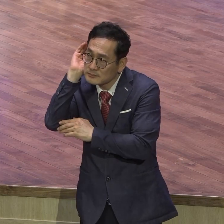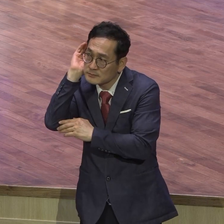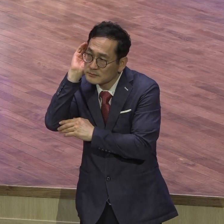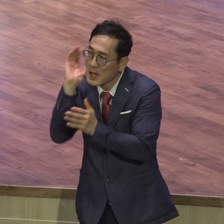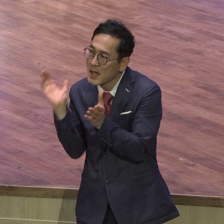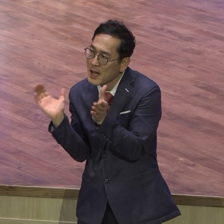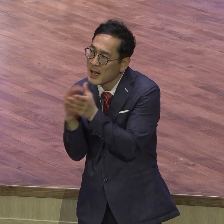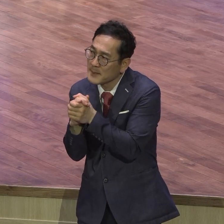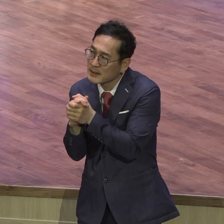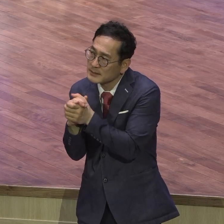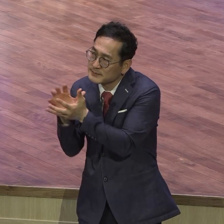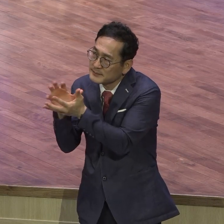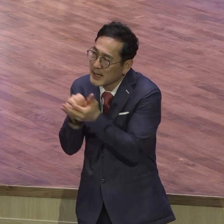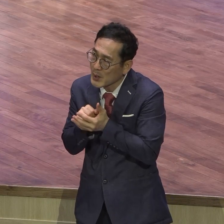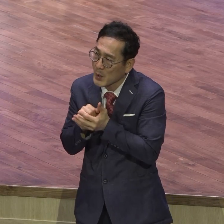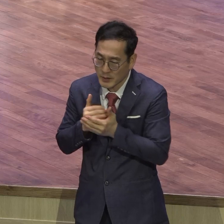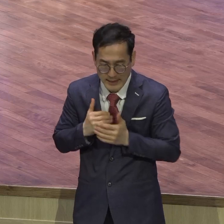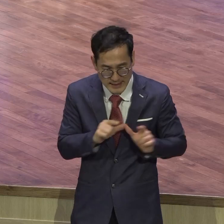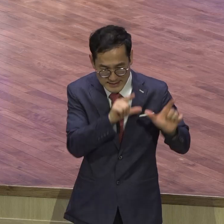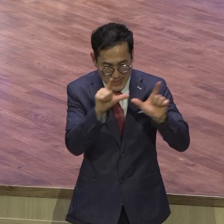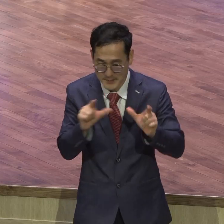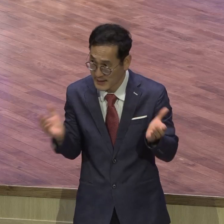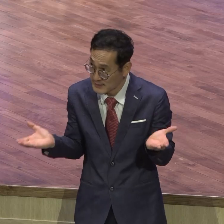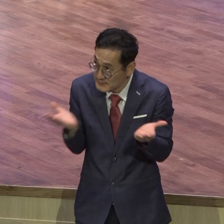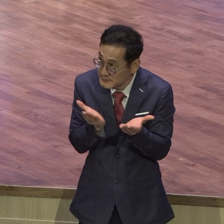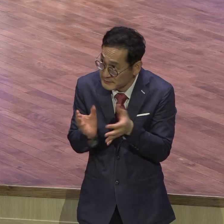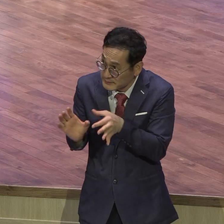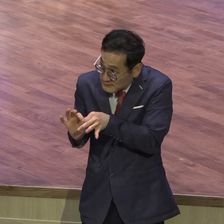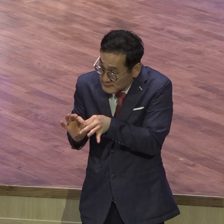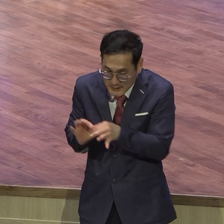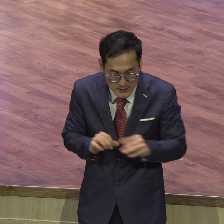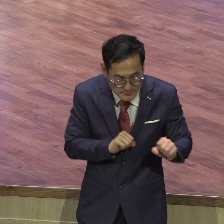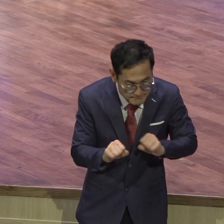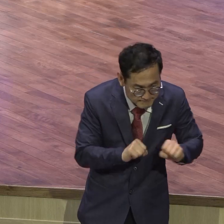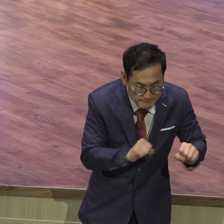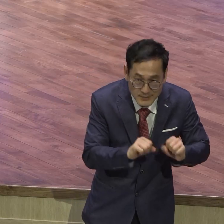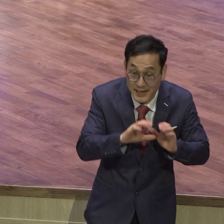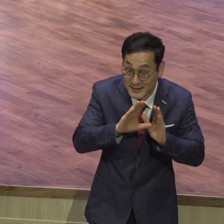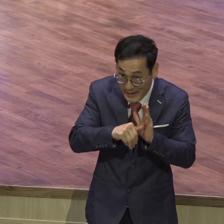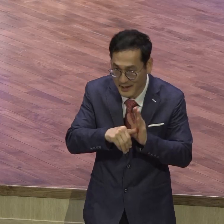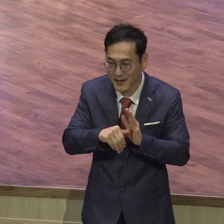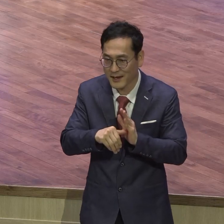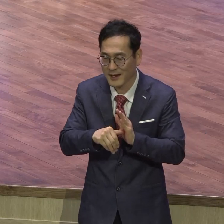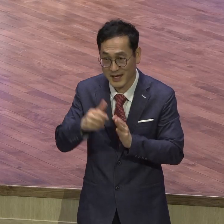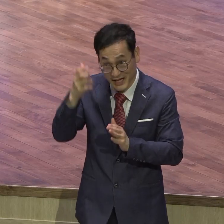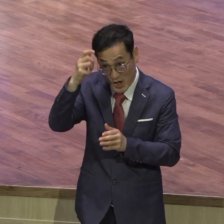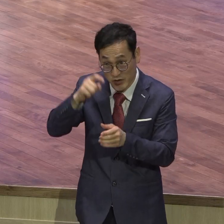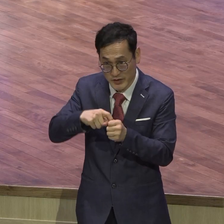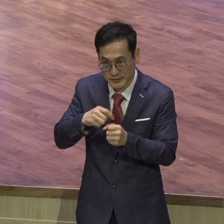말씀을 내 삶 속에 적용할 때 성취 되는 영적인 맛